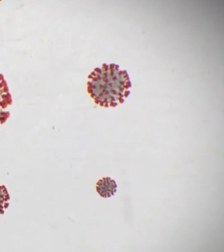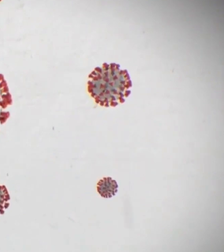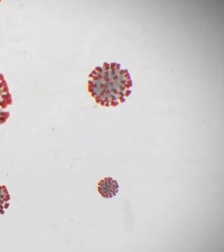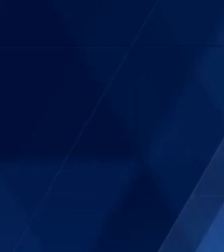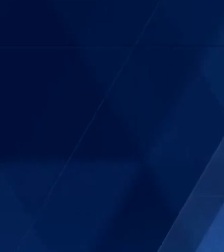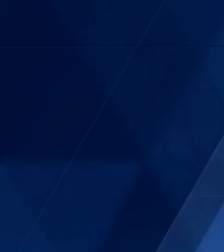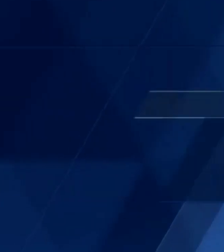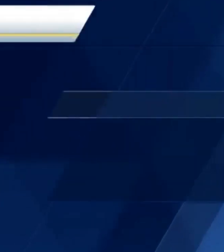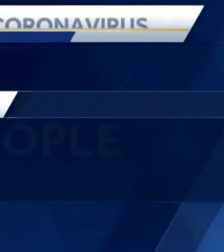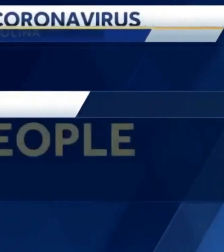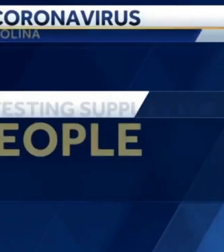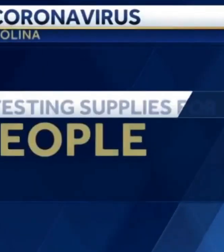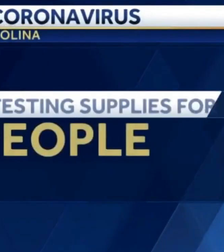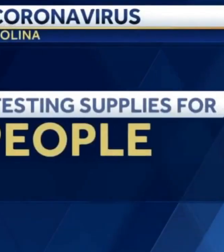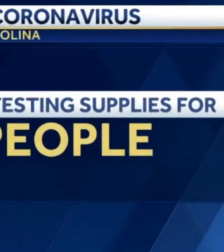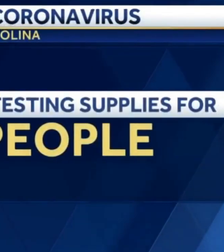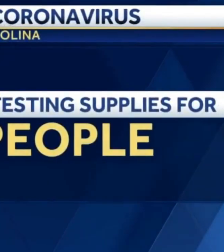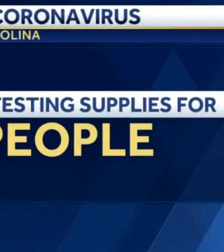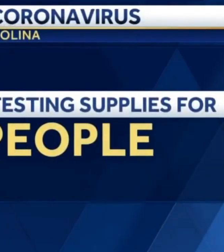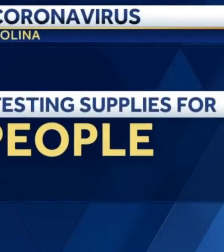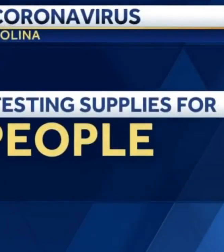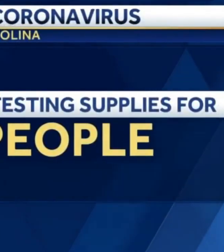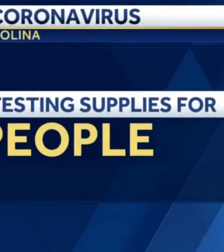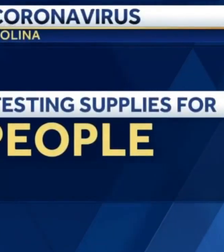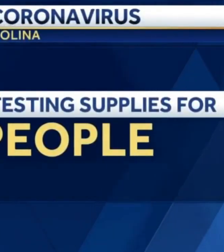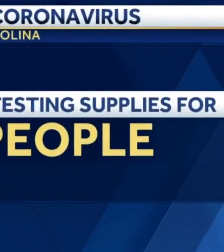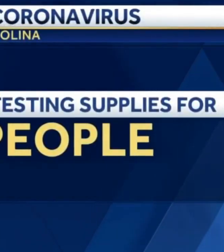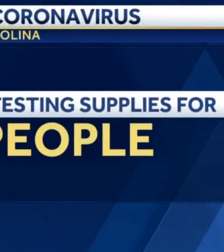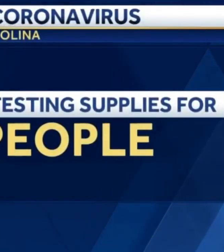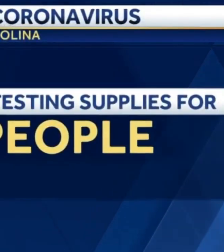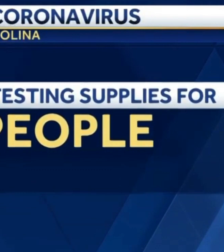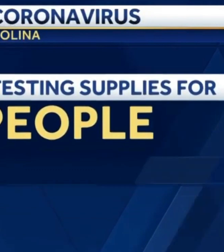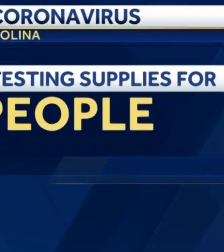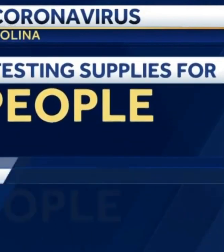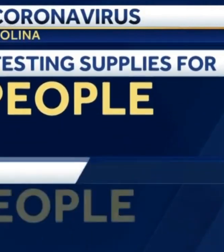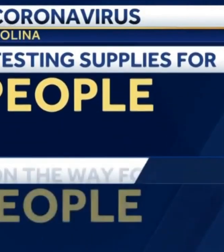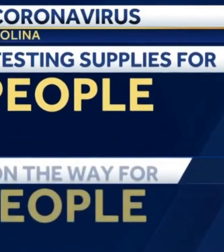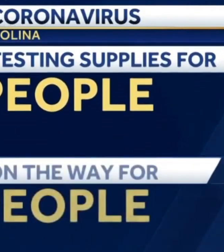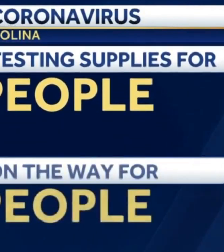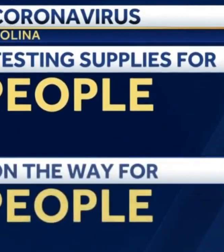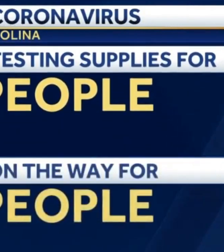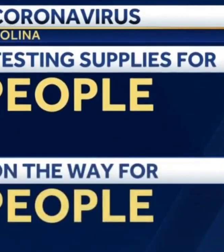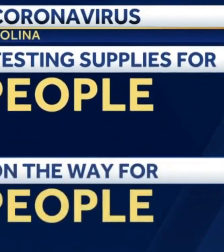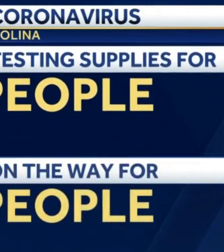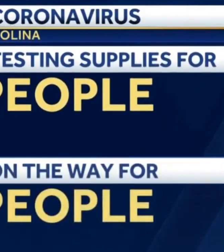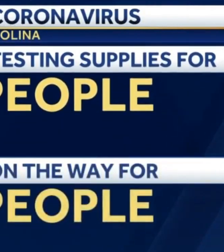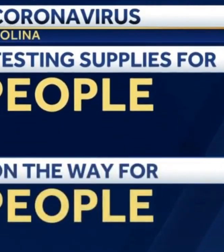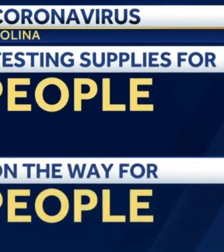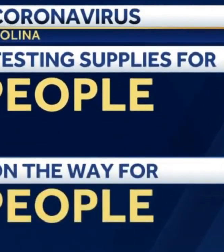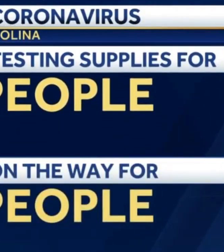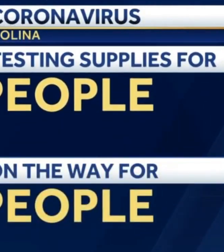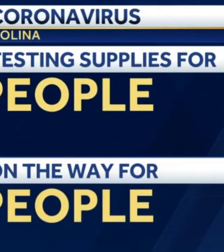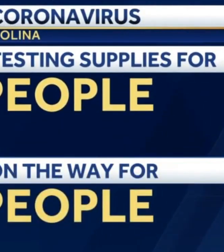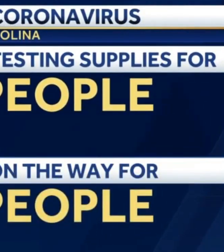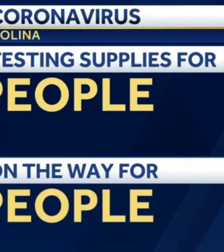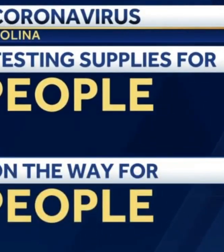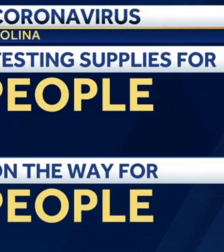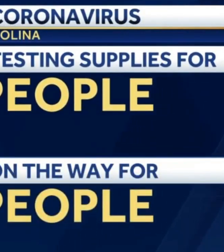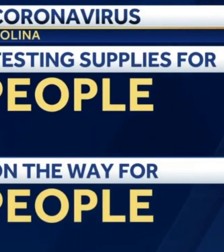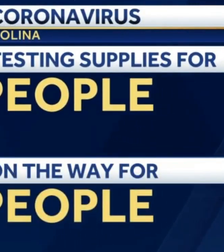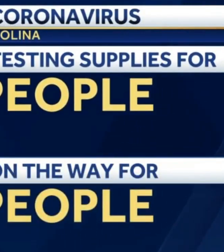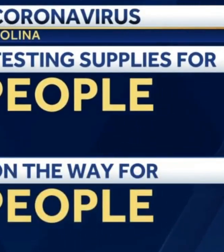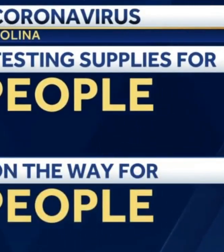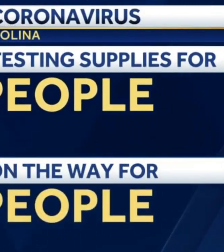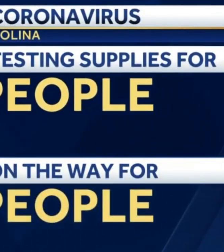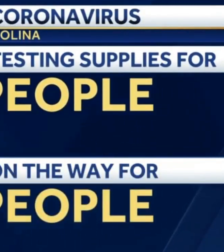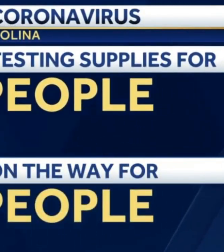Carolina đã từng tiếp xúc với một người bệnh khác ở tiểu bang Georgia. Số người bị ảnh hưởng đang được dự đoán sẽ tiếp tục gia tăng trong